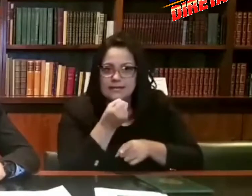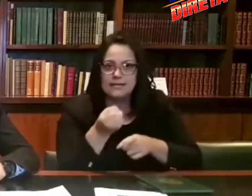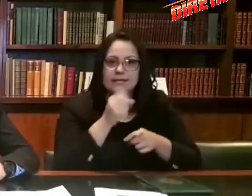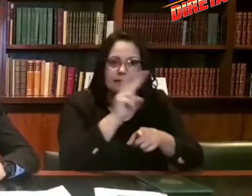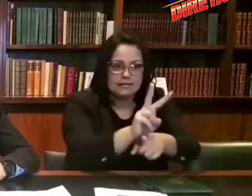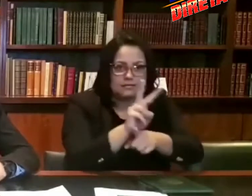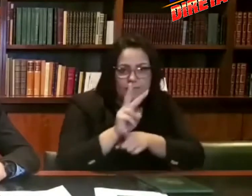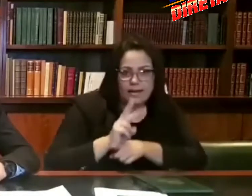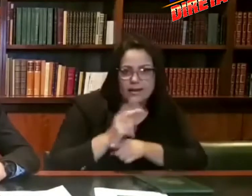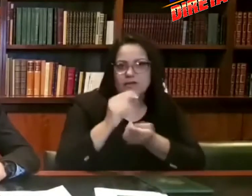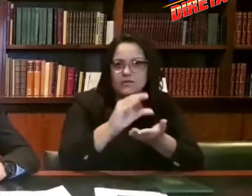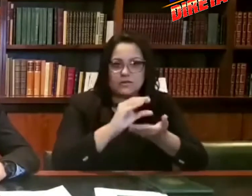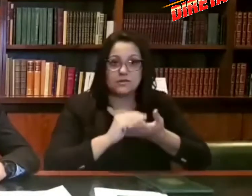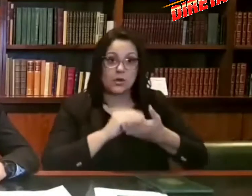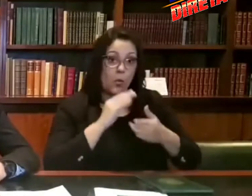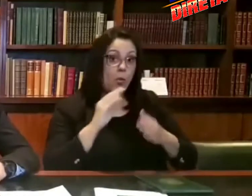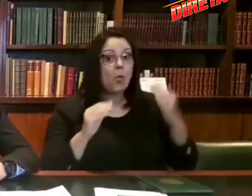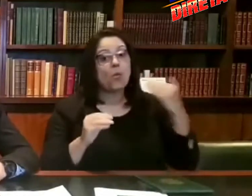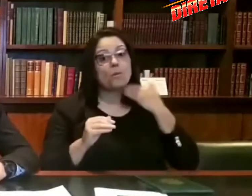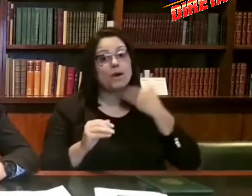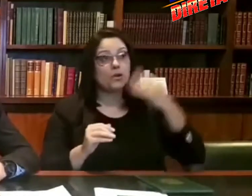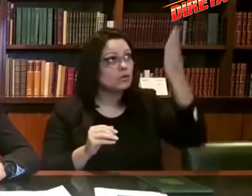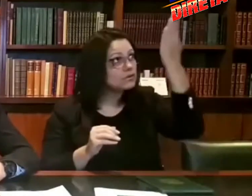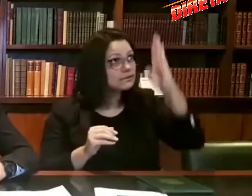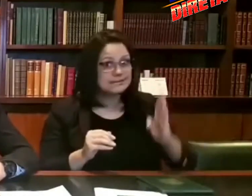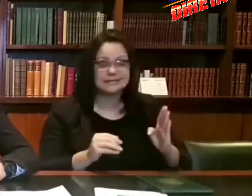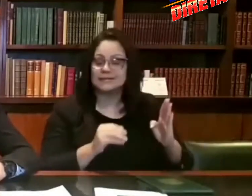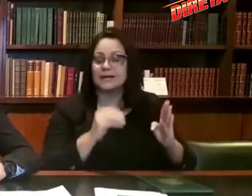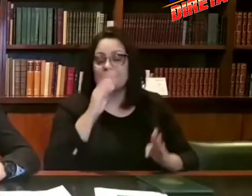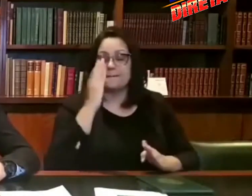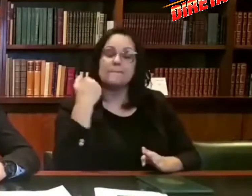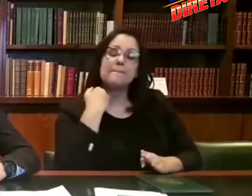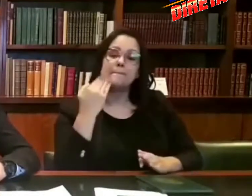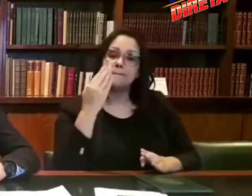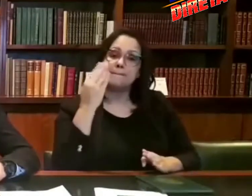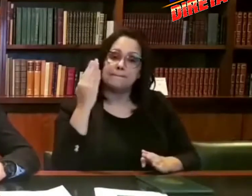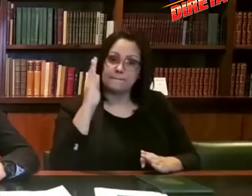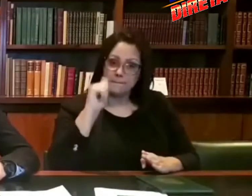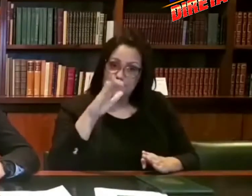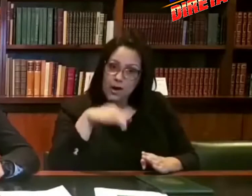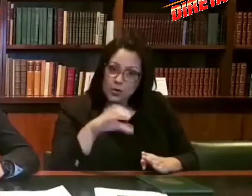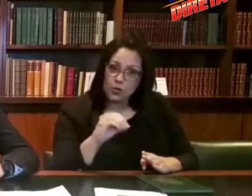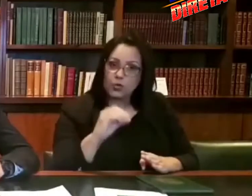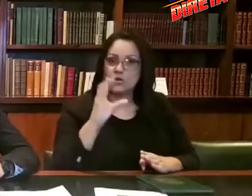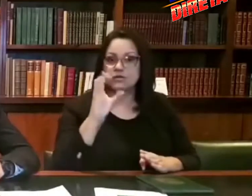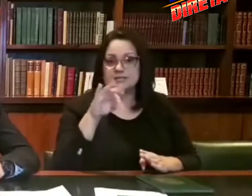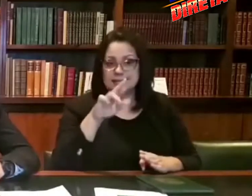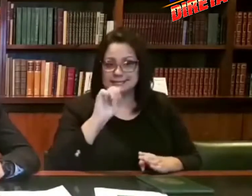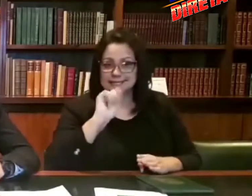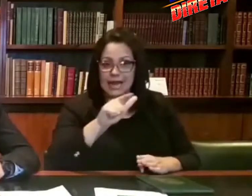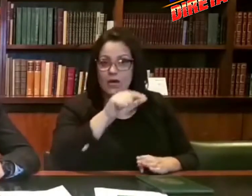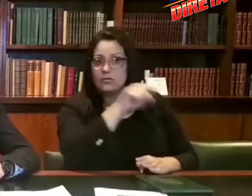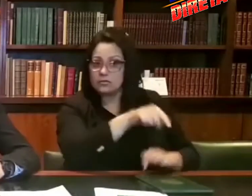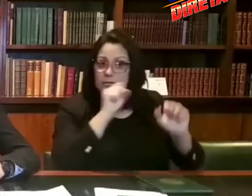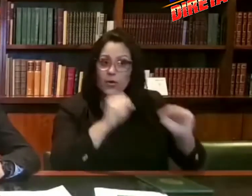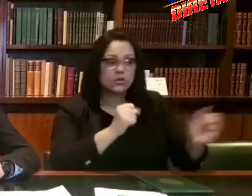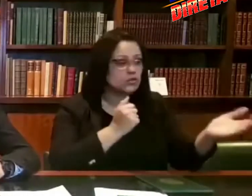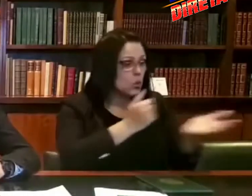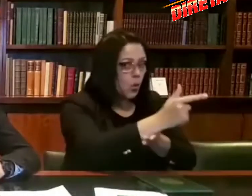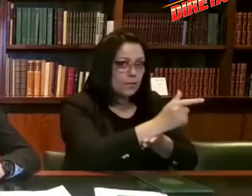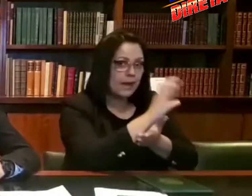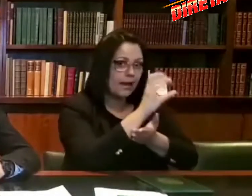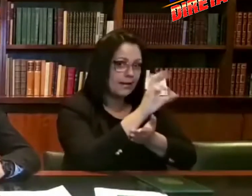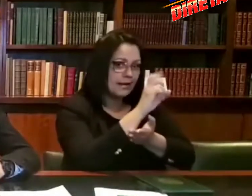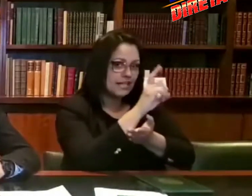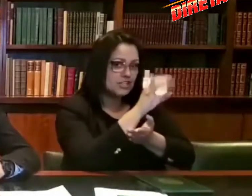Central, como todos os bancos centrais do mundo fazem, vai poder comprar o crédito. Só que o Roberto, o Banco Central, vai comprar